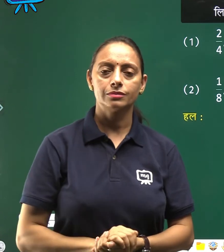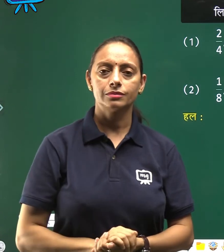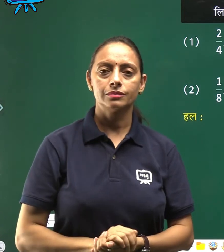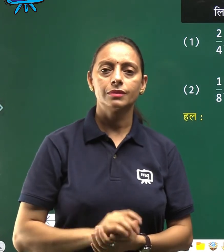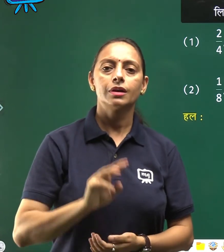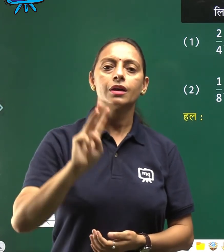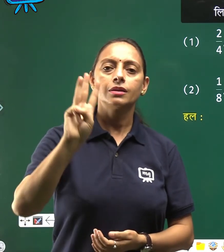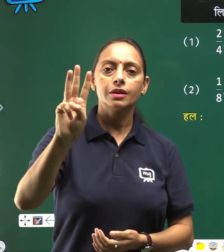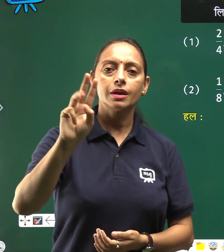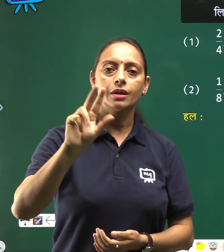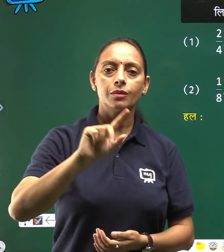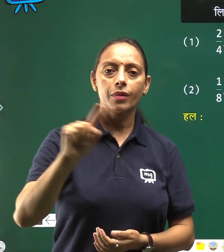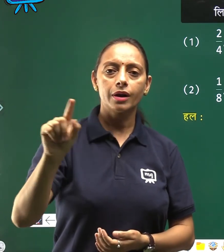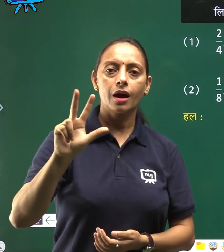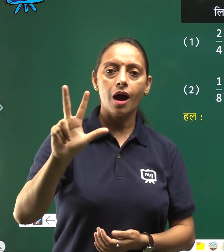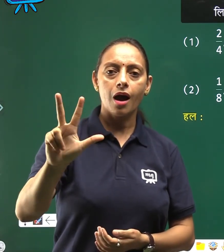तीन बटा आठ,